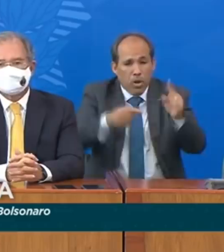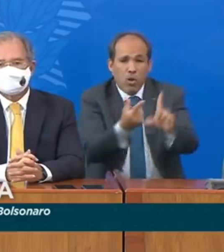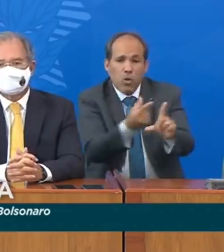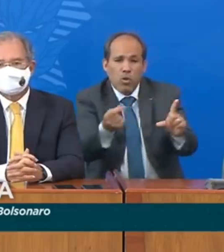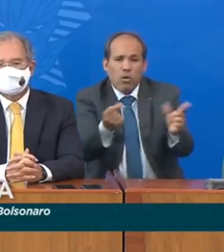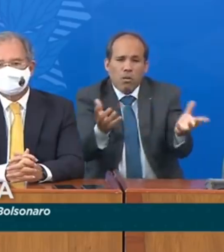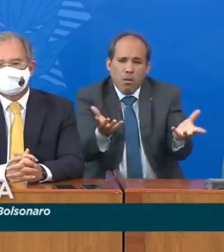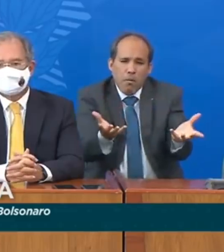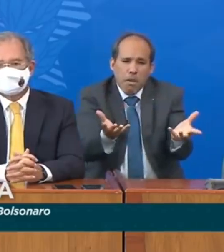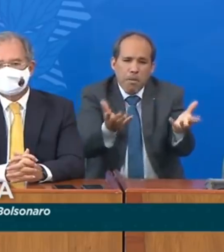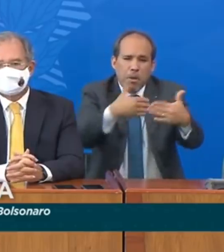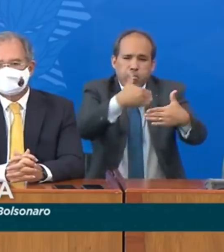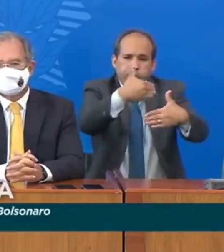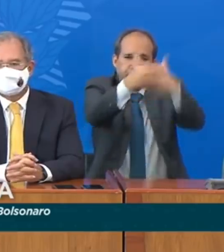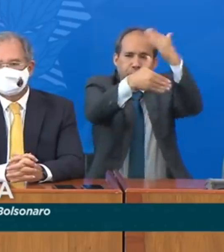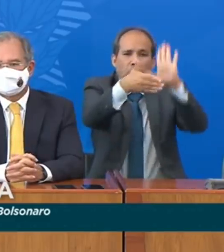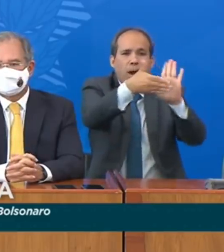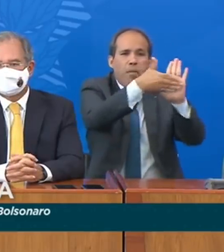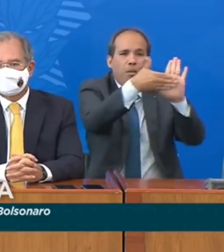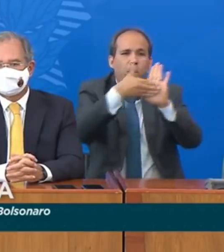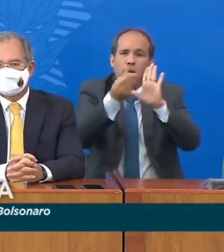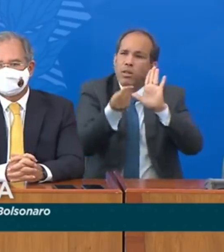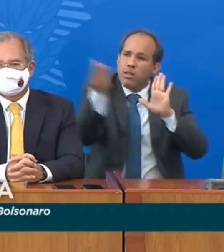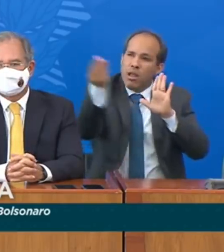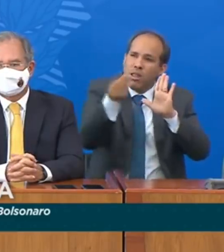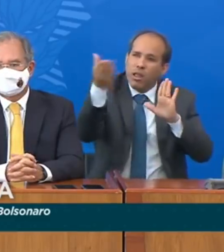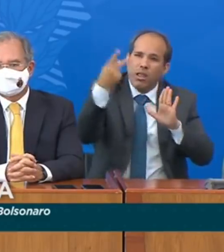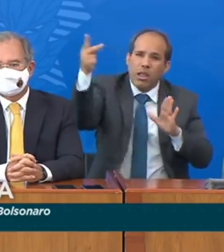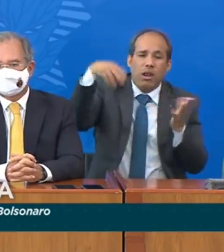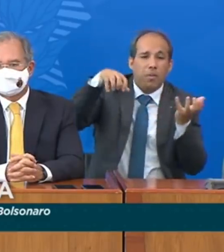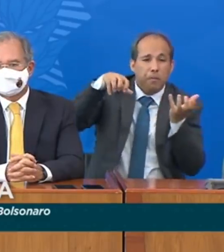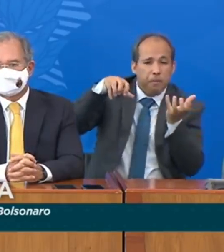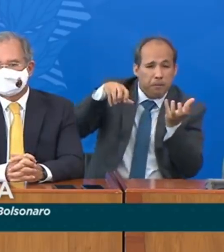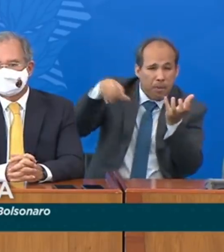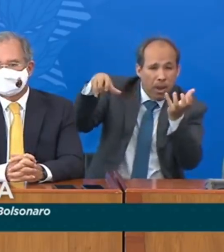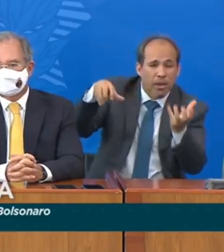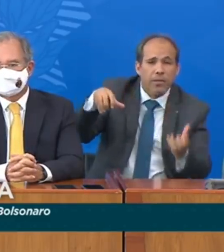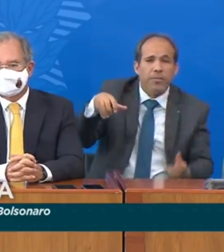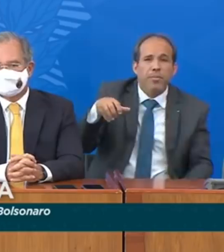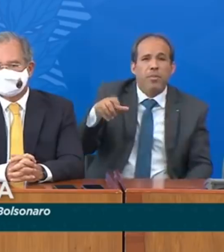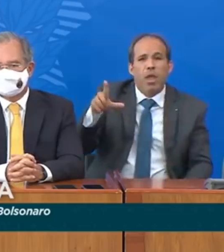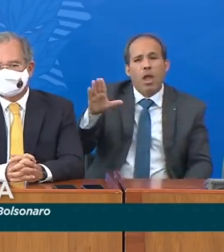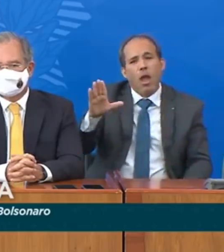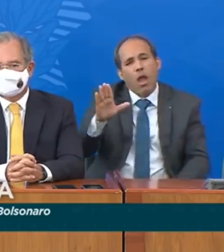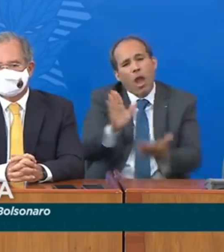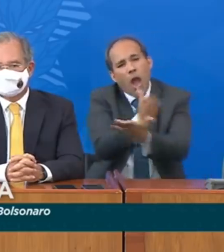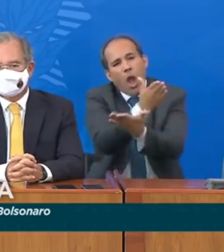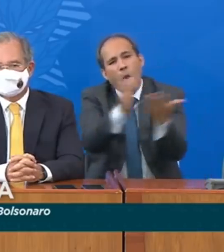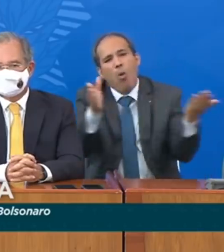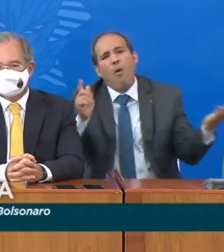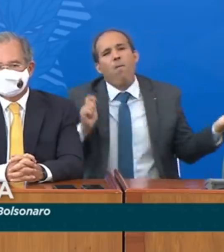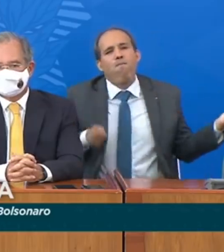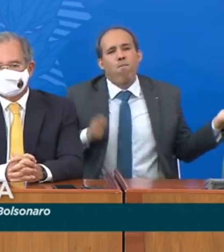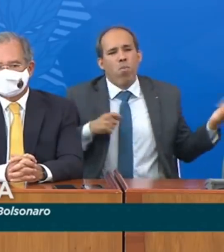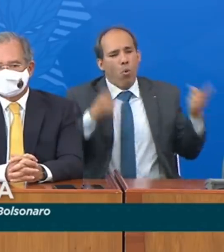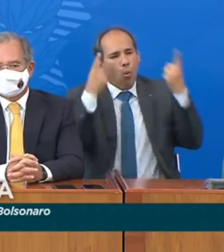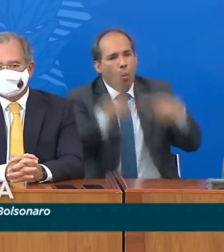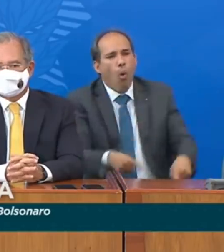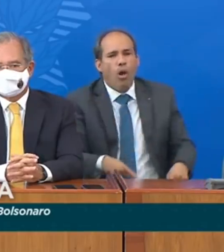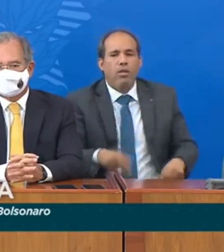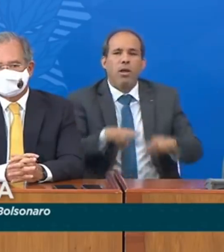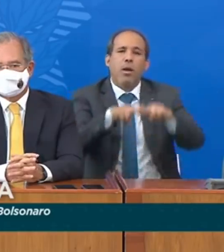fluir como as propostas encaminhadas para o Parlamento, onde alguns, por maldade, criticaram por